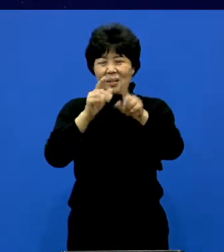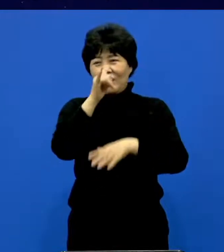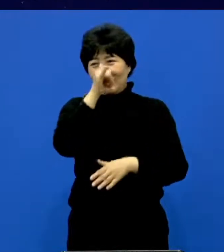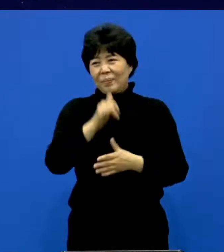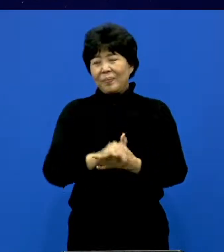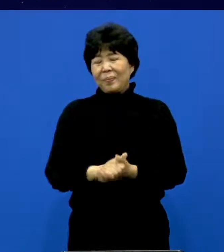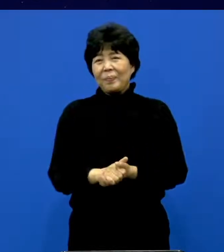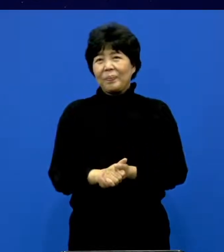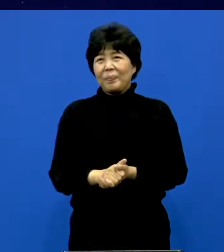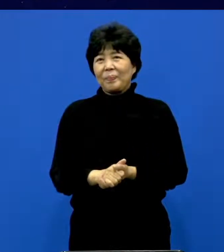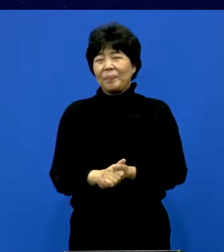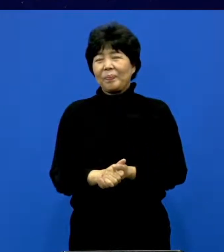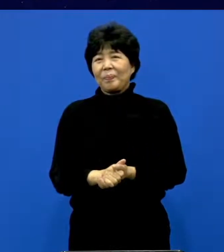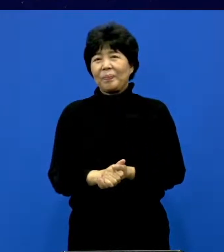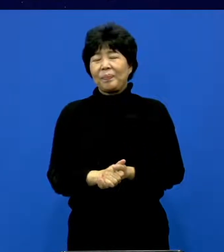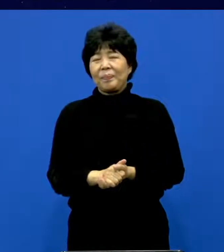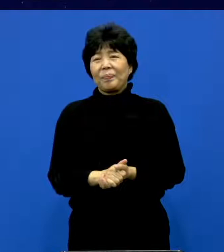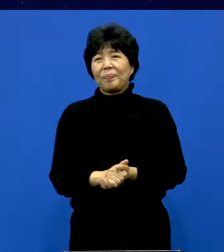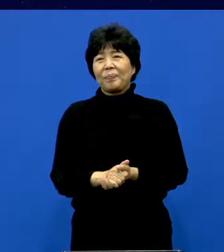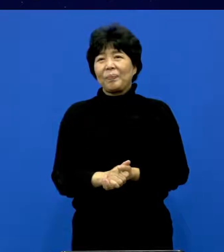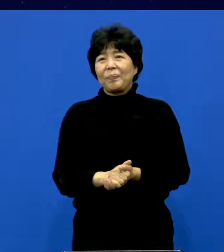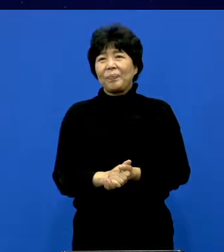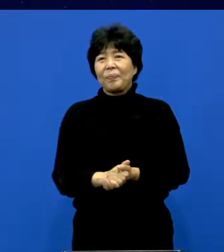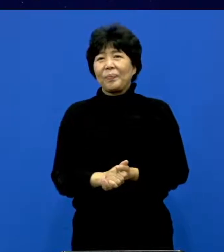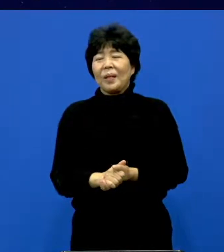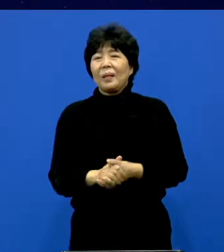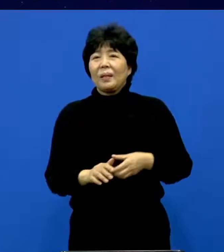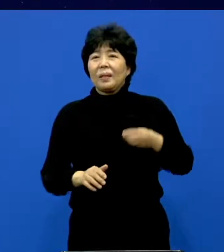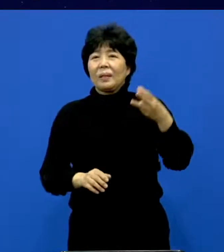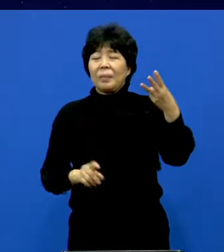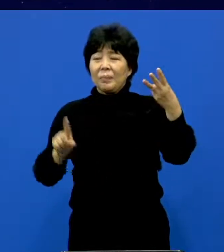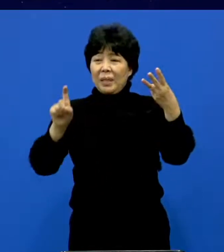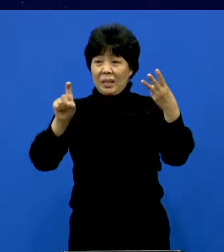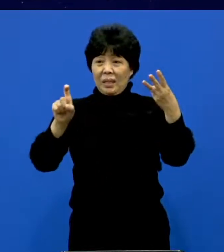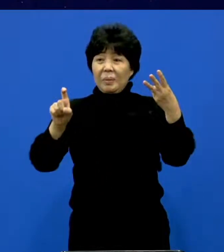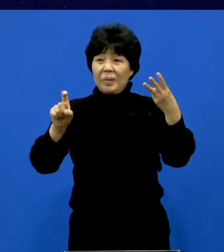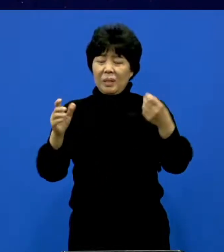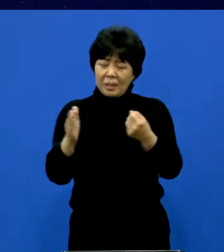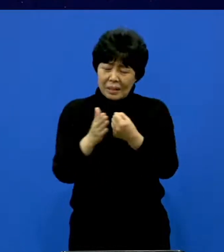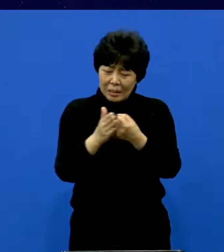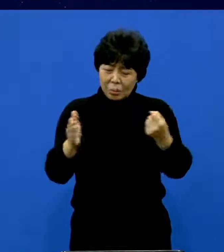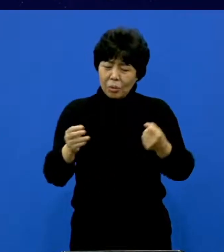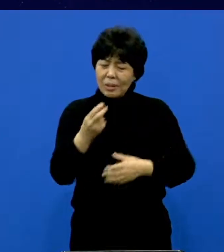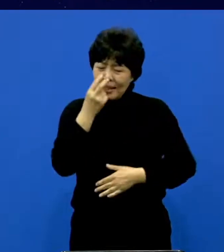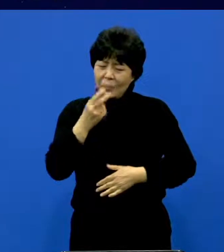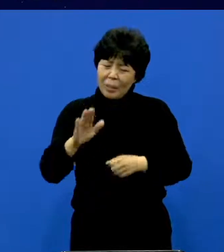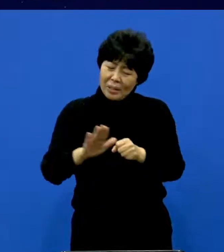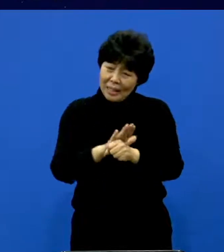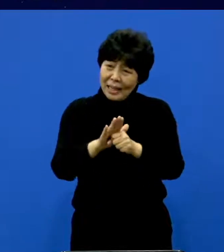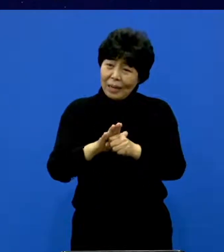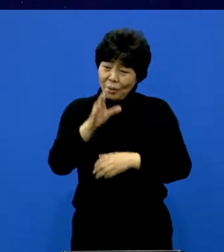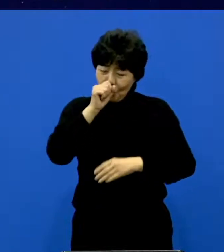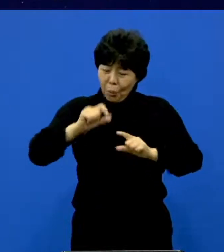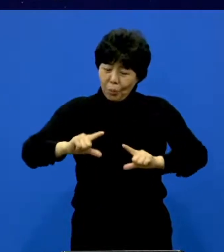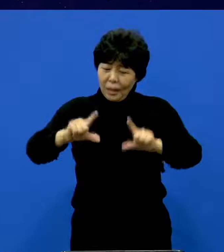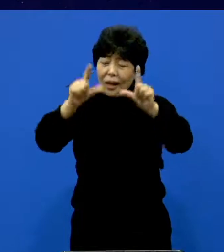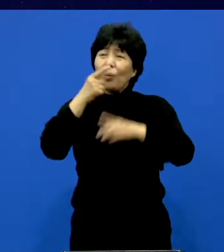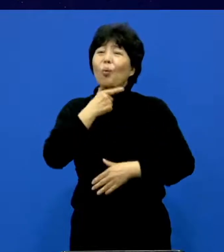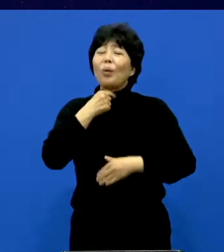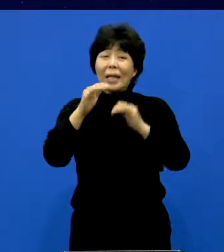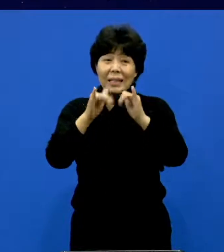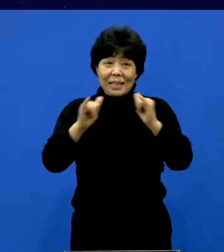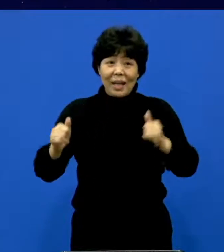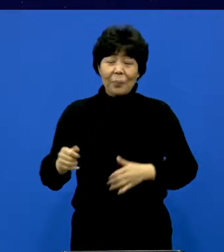여러분, 오늘 이 10절에 앞에 이런 말씀이, 그러므로 생명을 사랑하고 좋은 날 보기를 원하는 자는